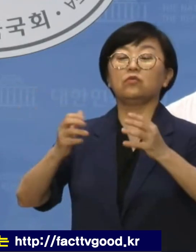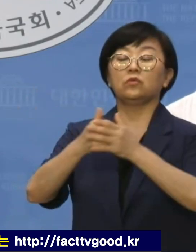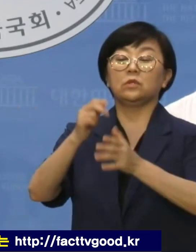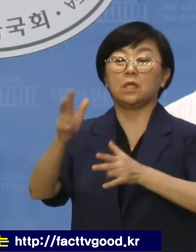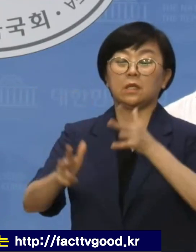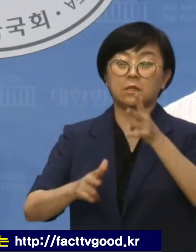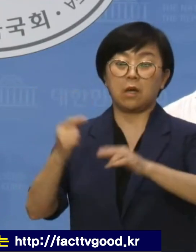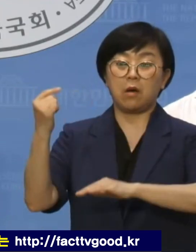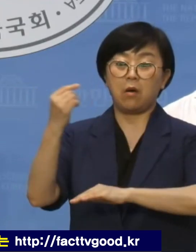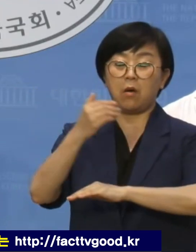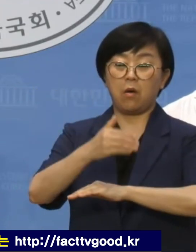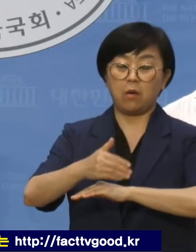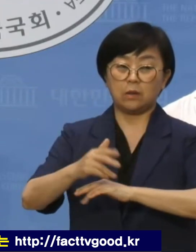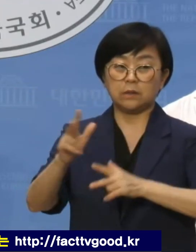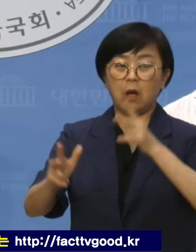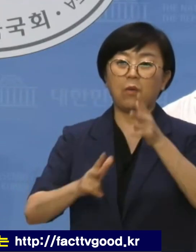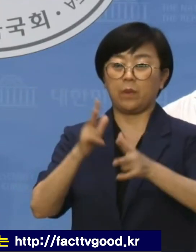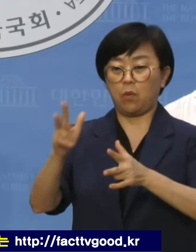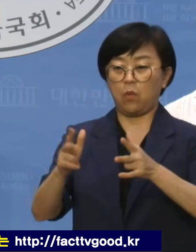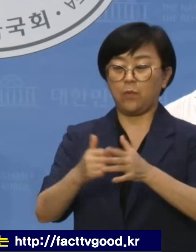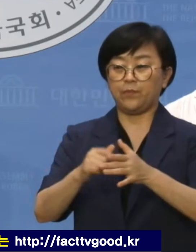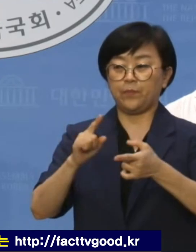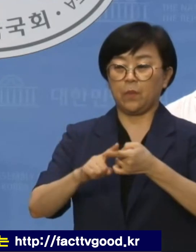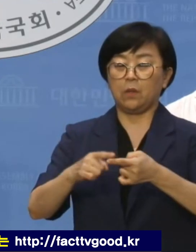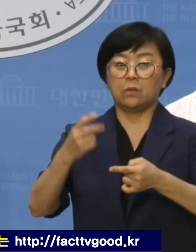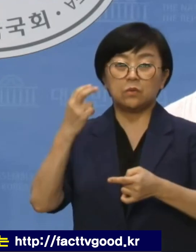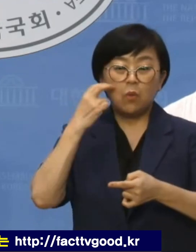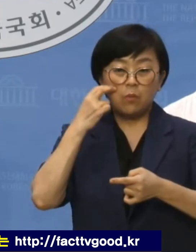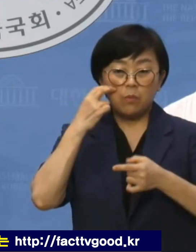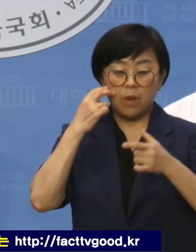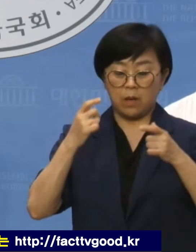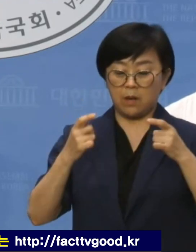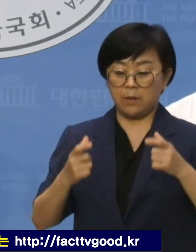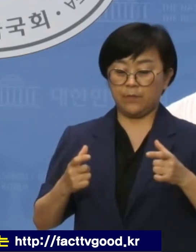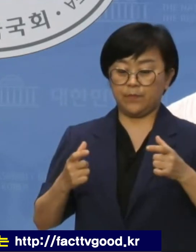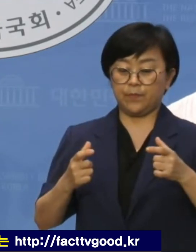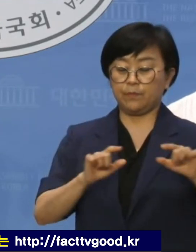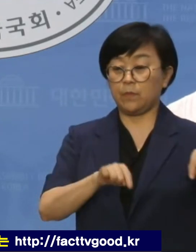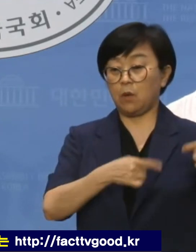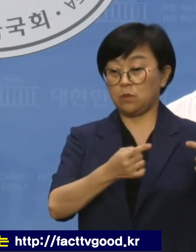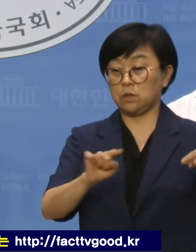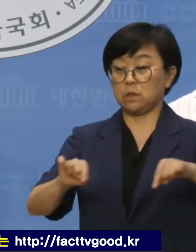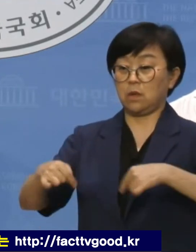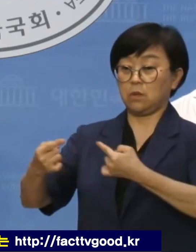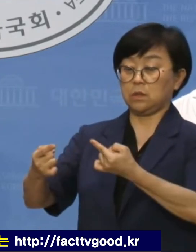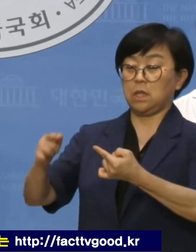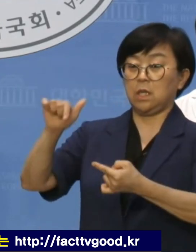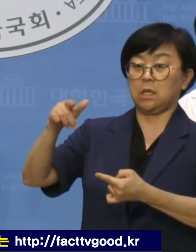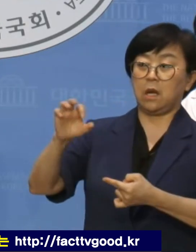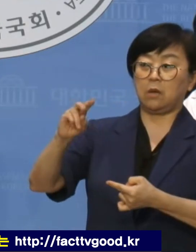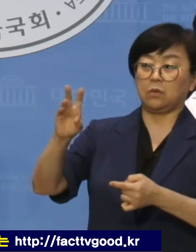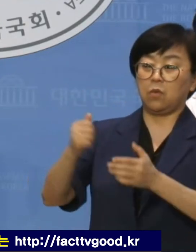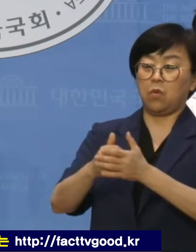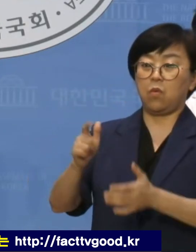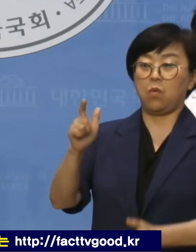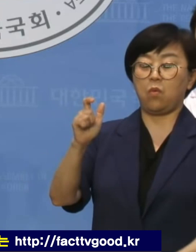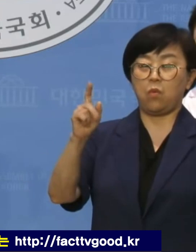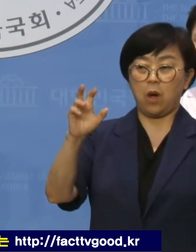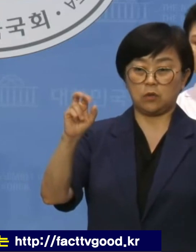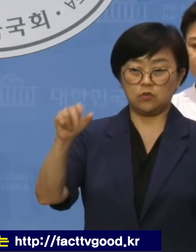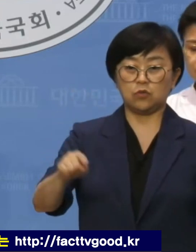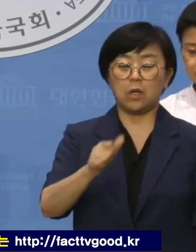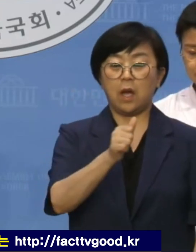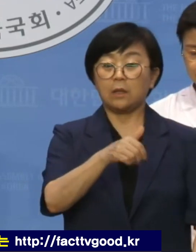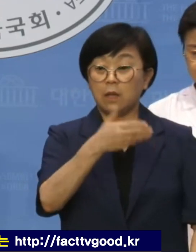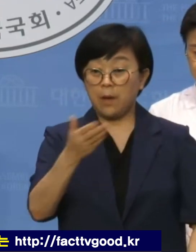또 양평 군민뿐만 아니라 송파 그리고 오늘 나오신 많은 또 강동, 광주,